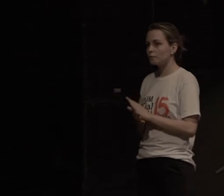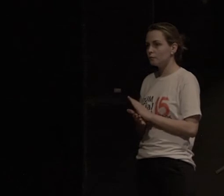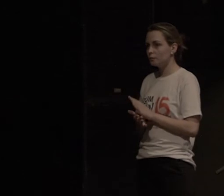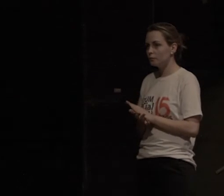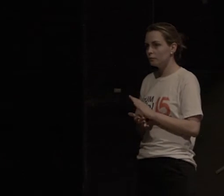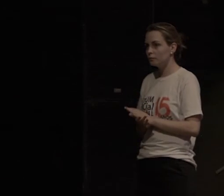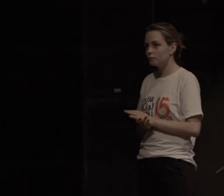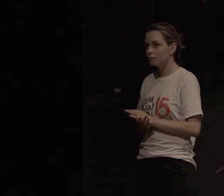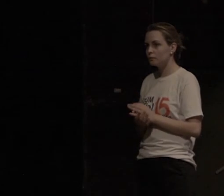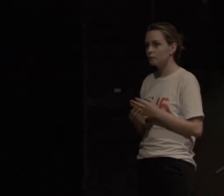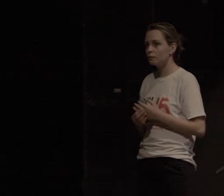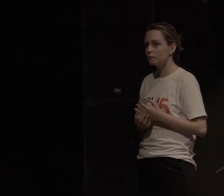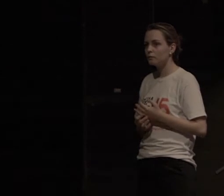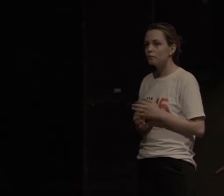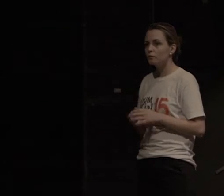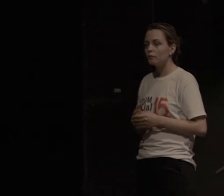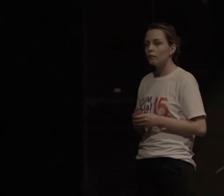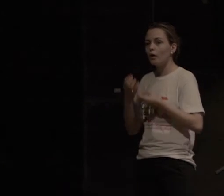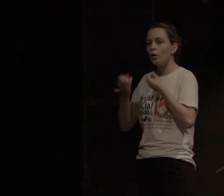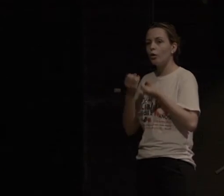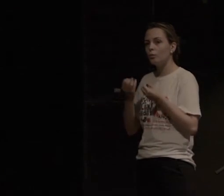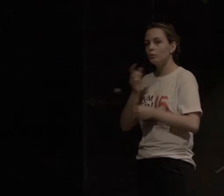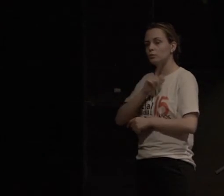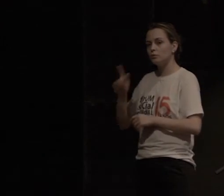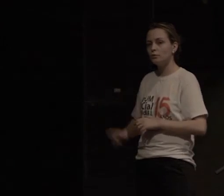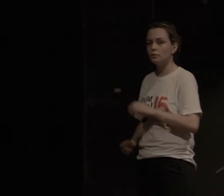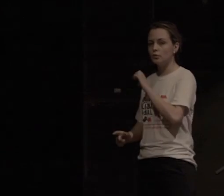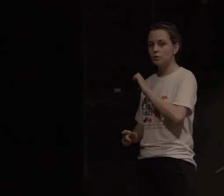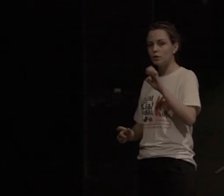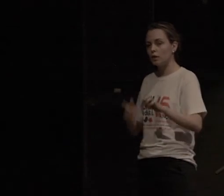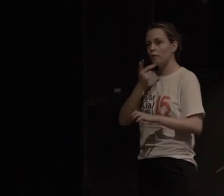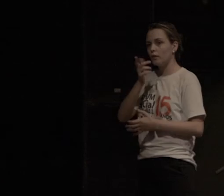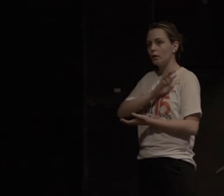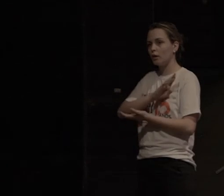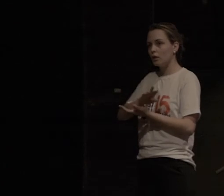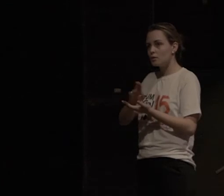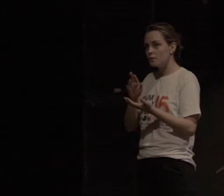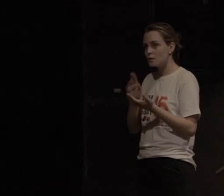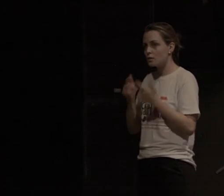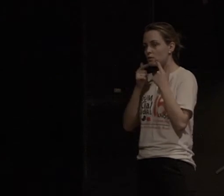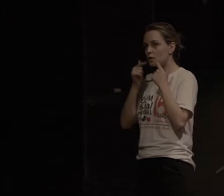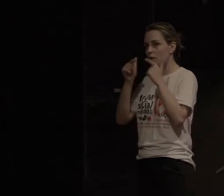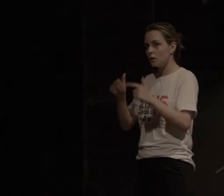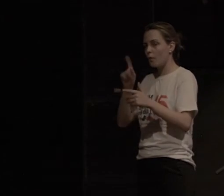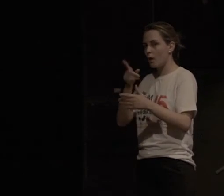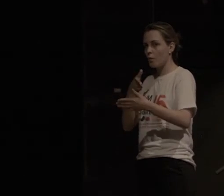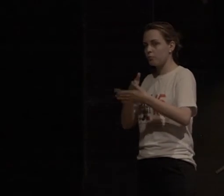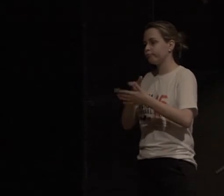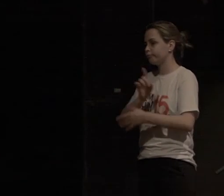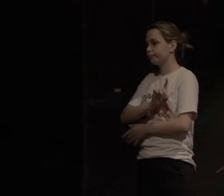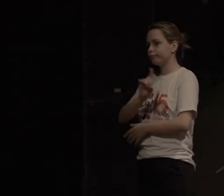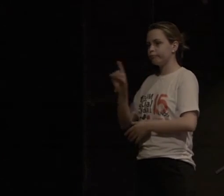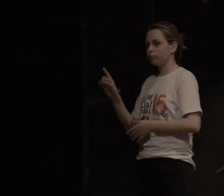Como é que se pode admitir que um governo de esquerda diga que a diversidade linguística pode ser um obstáculo ao desenvolvimento